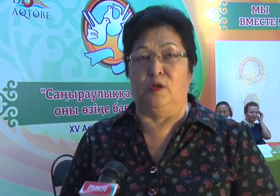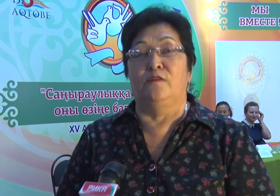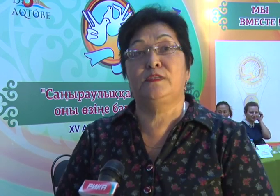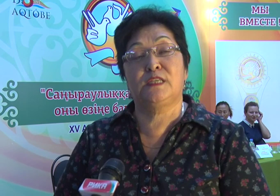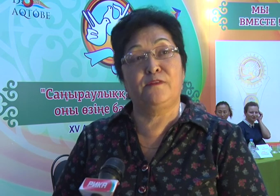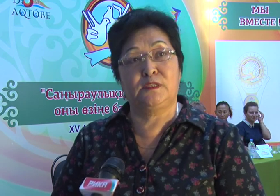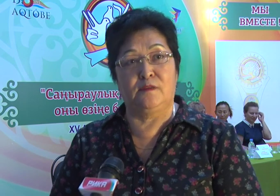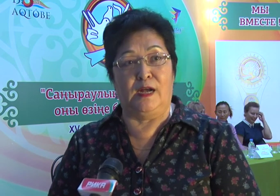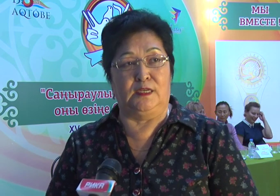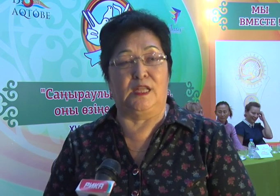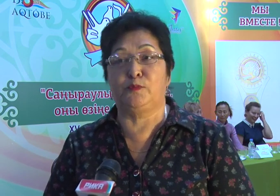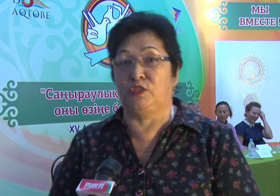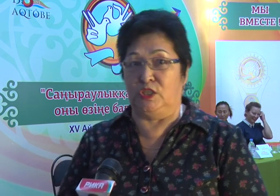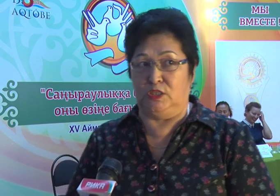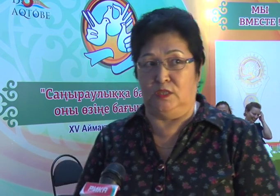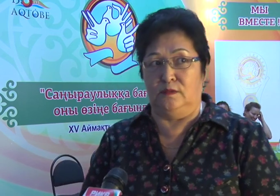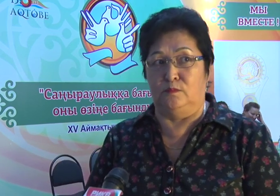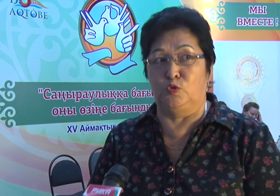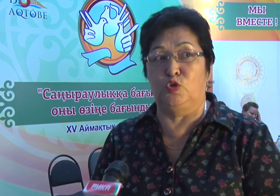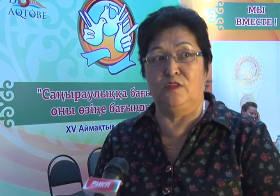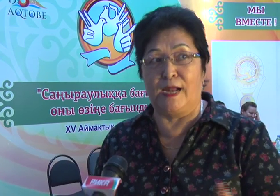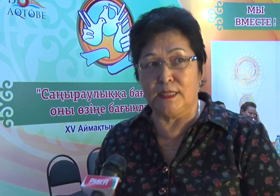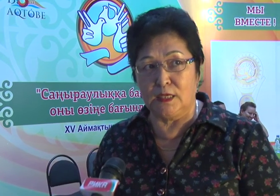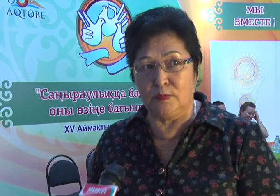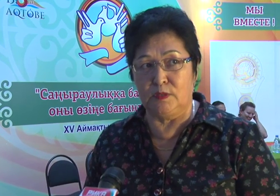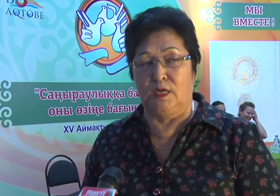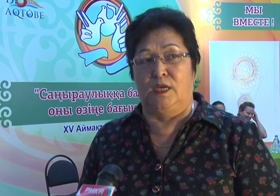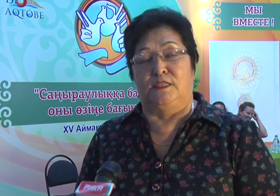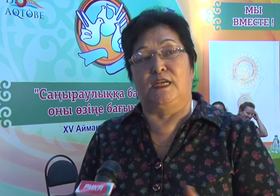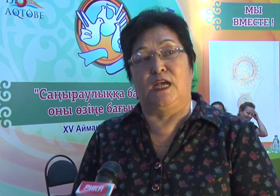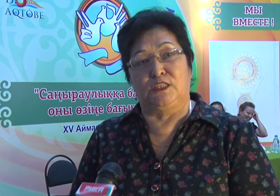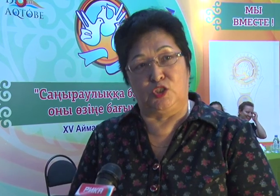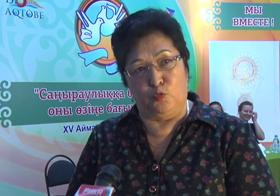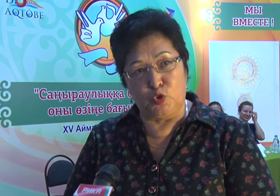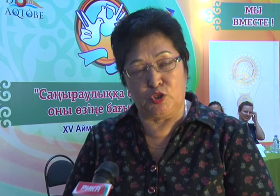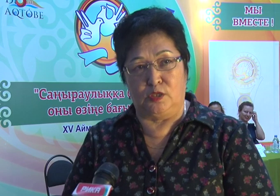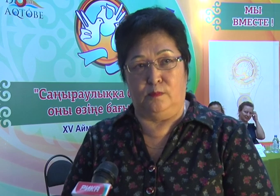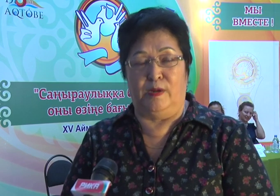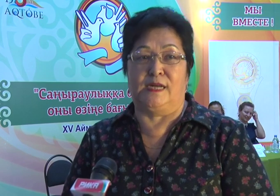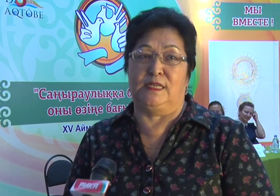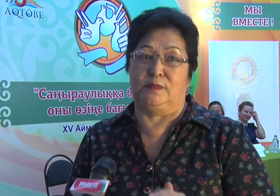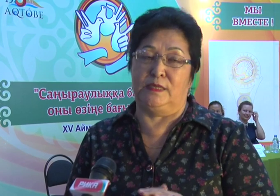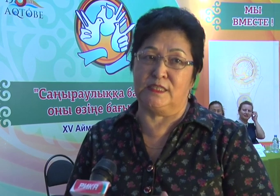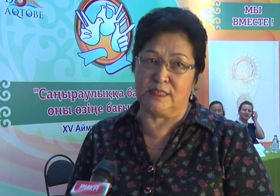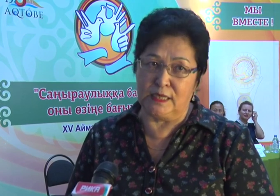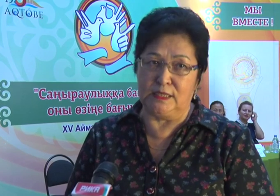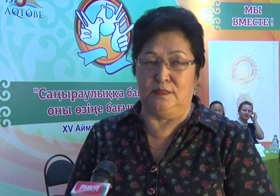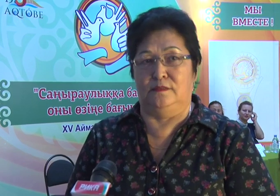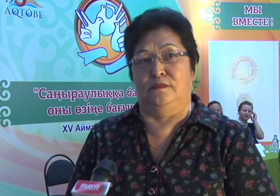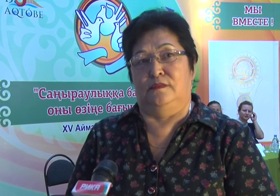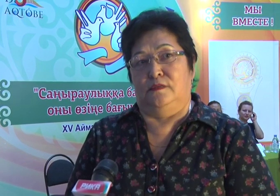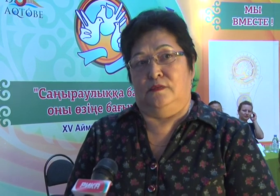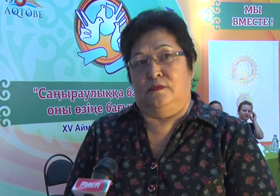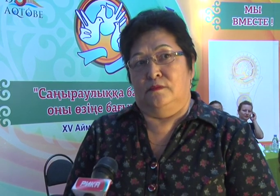очереди. Цель фестиваля – это общение между инвалидами, занятие творчеством, показать себя на